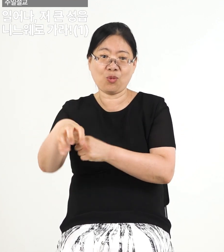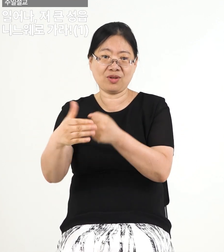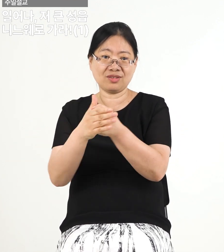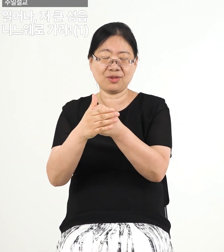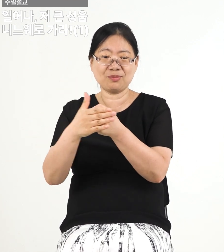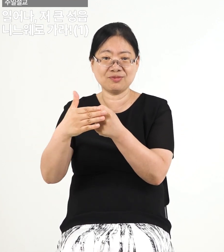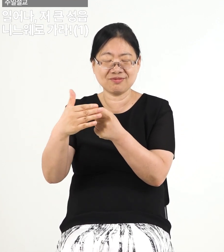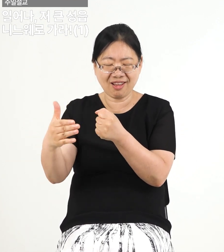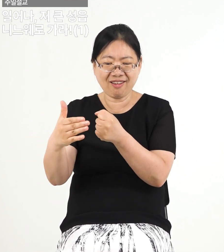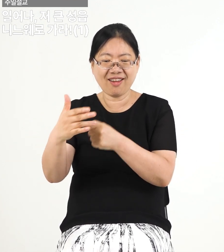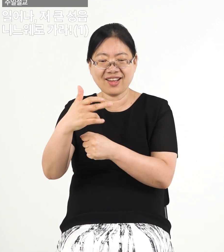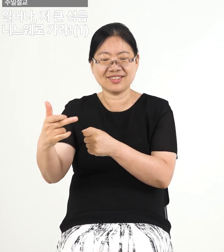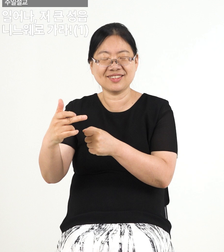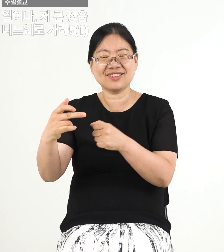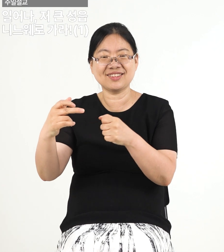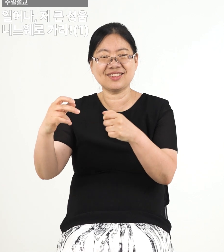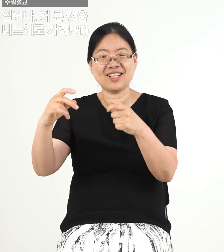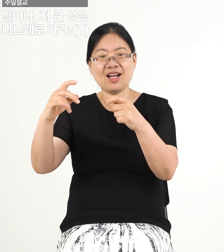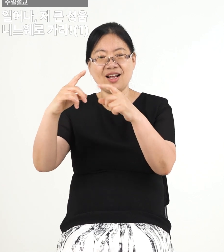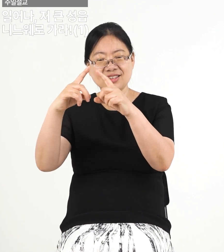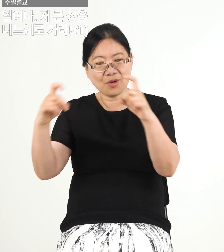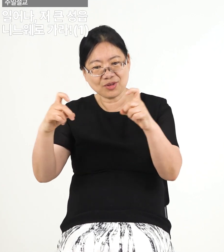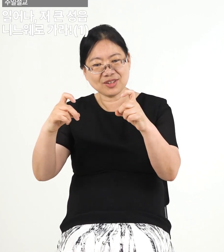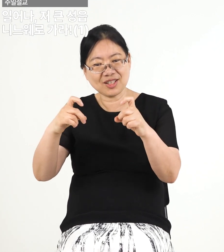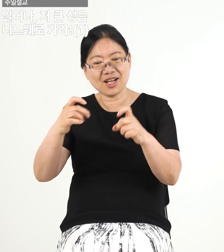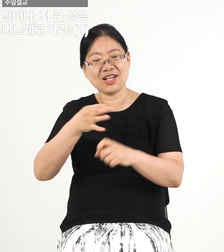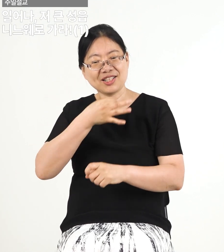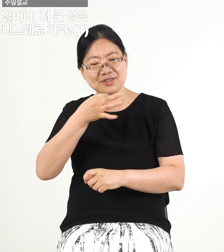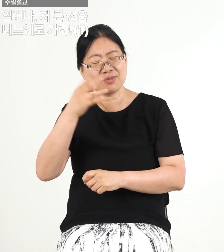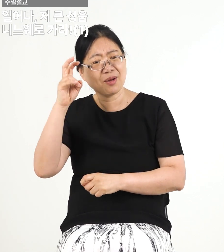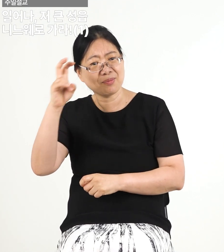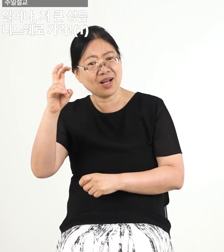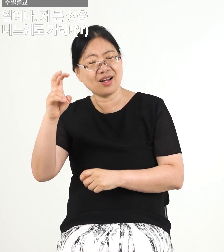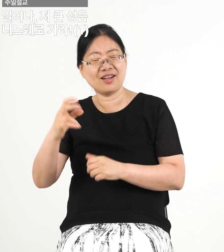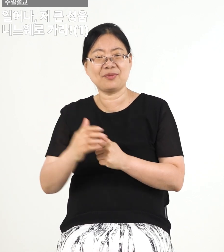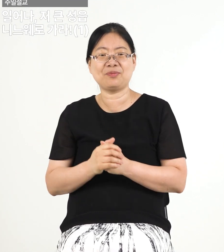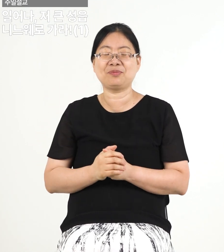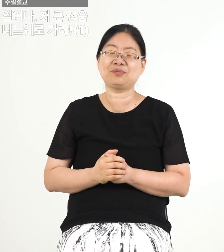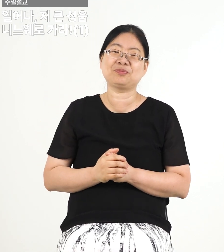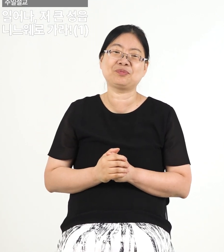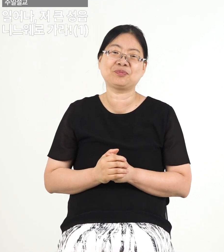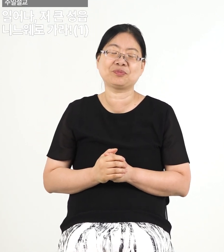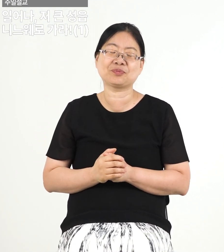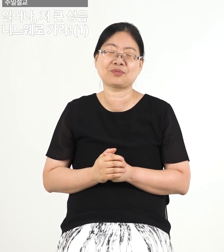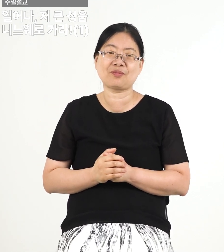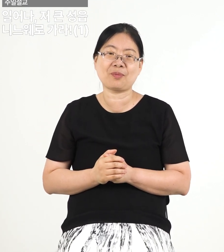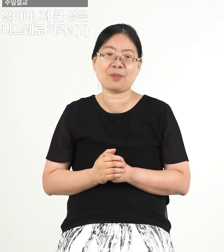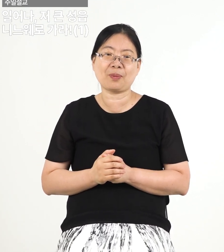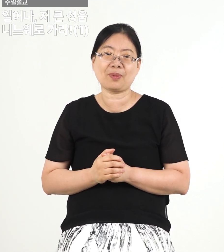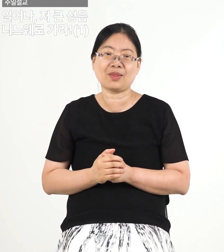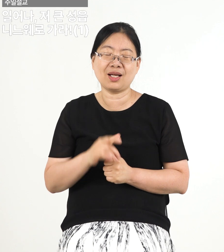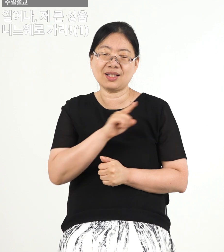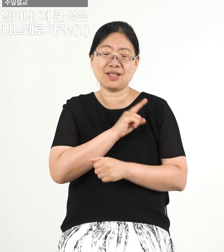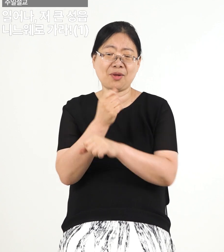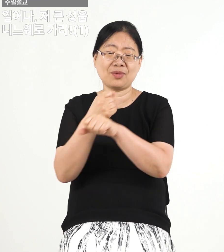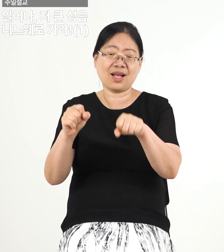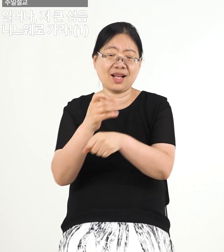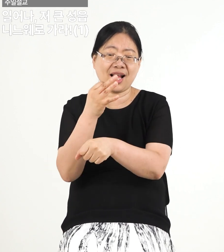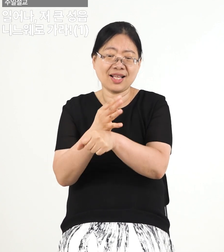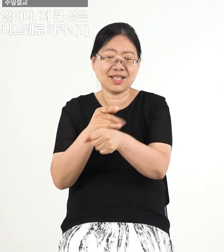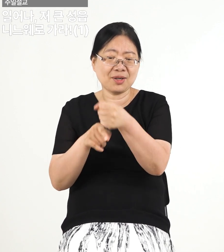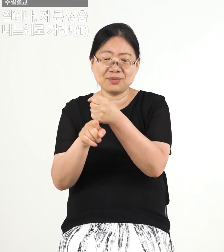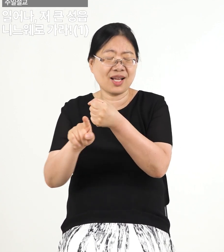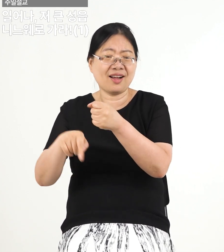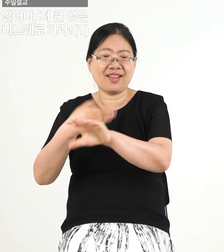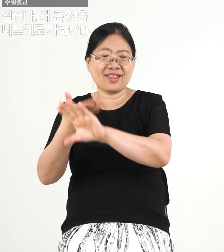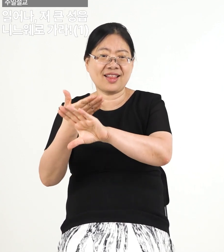공간이었기에 큰 성읍이라고 불리는 겁니다. 제일 규모가 크다는 그런 단순한 의미가 아니에요.